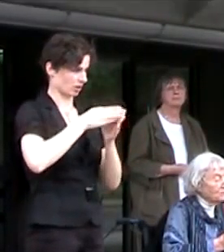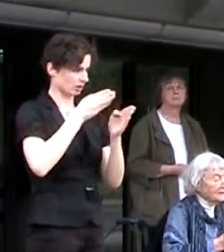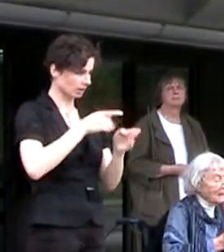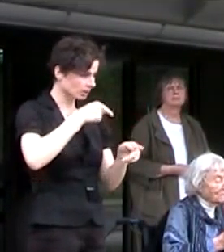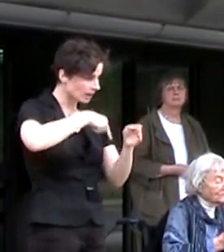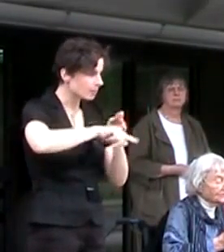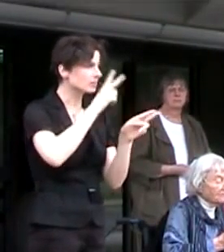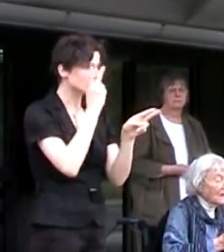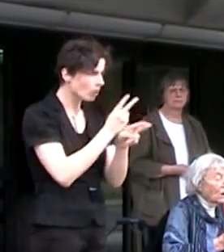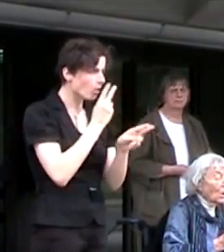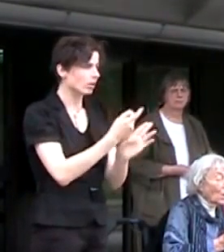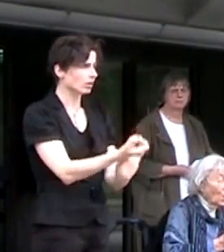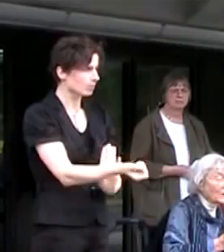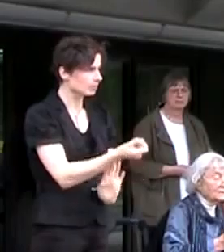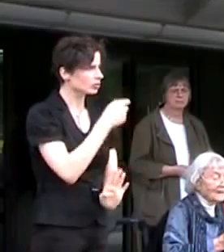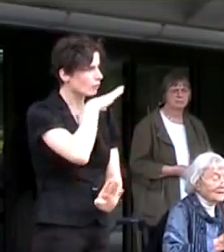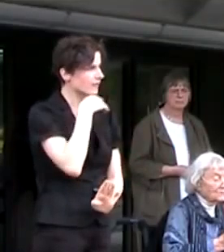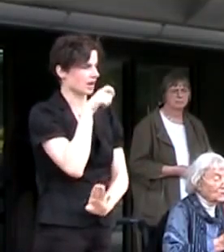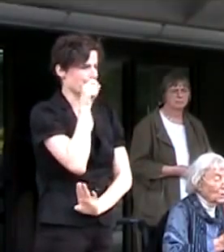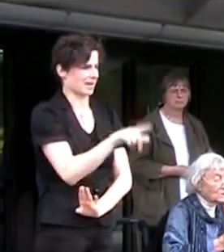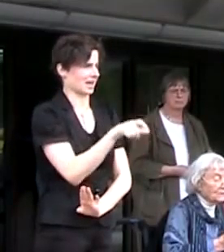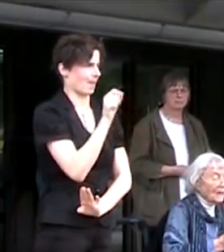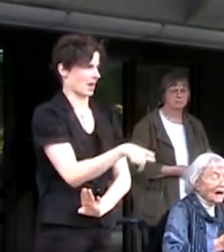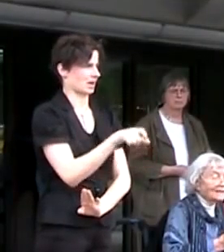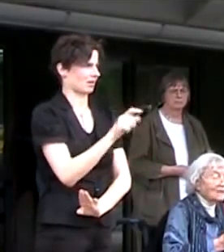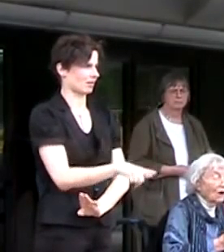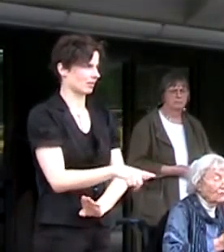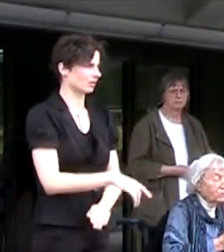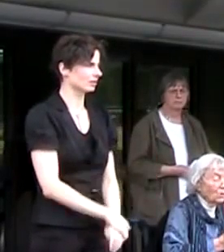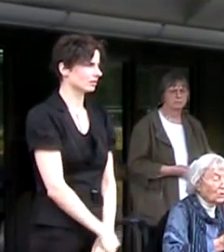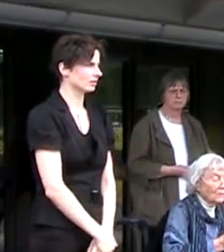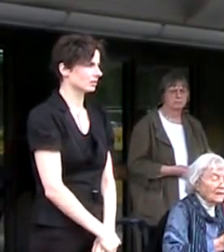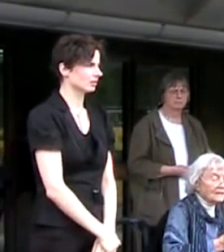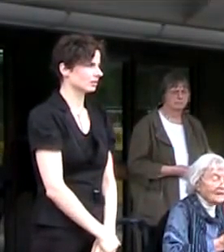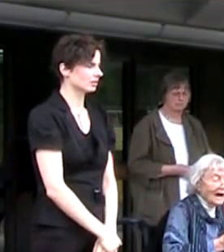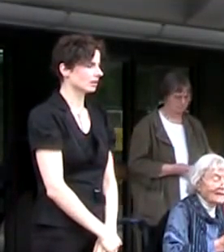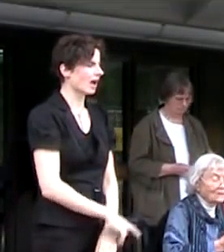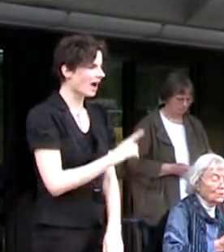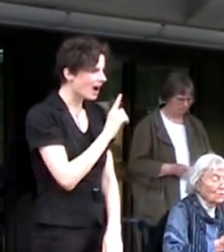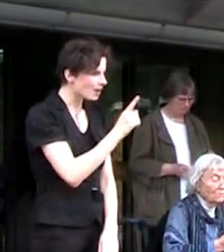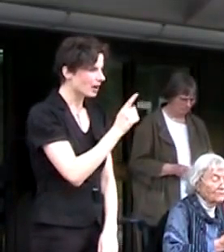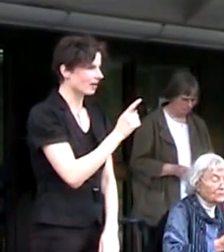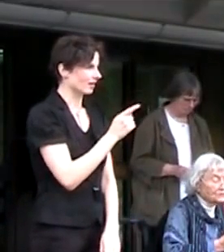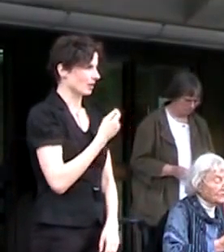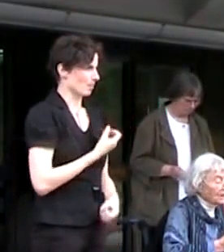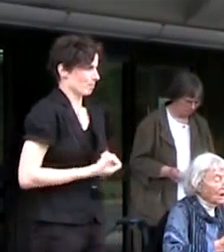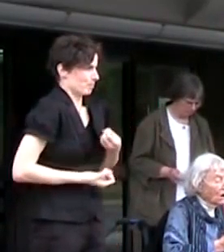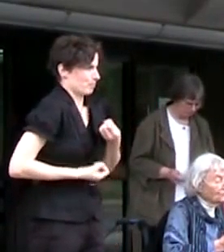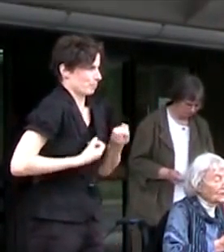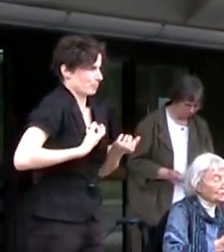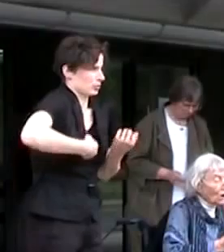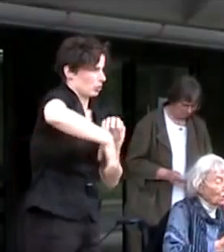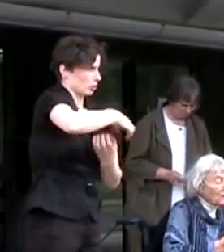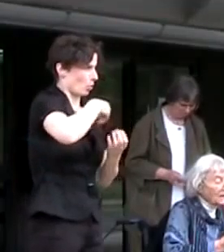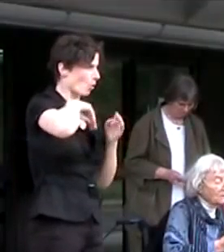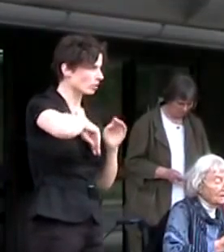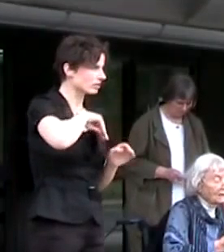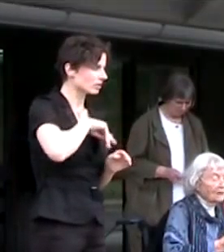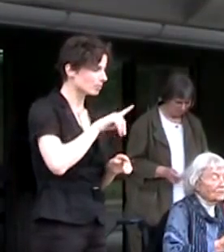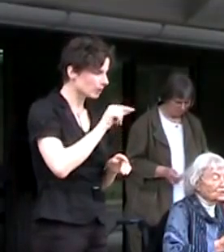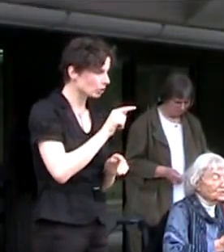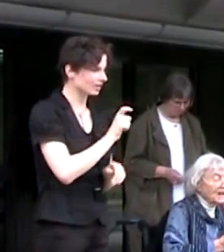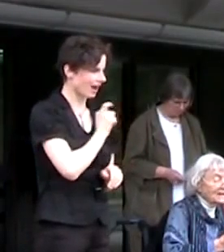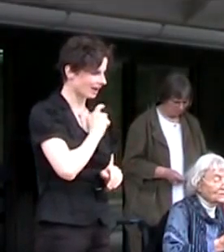medikamentös bekämpft. Ohne seine Psychose als Aufbruch des eigenen Unbewussten auf der